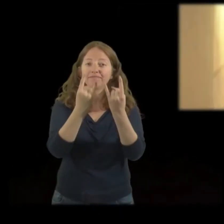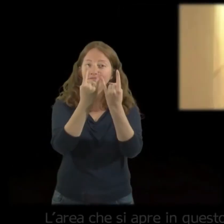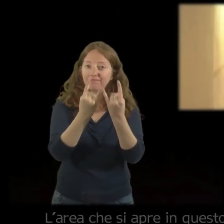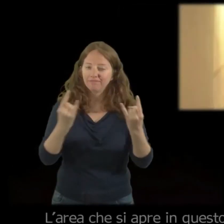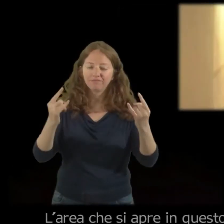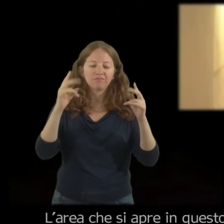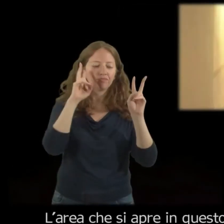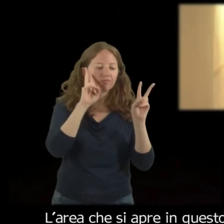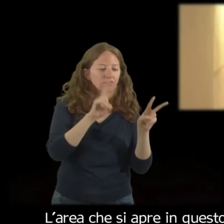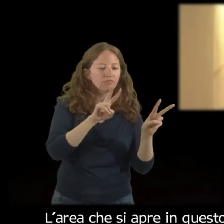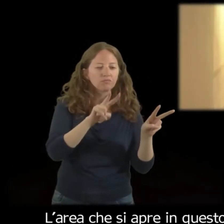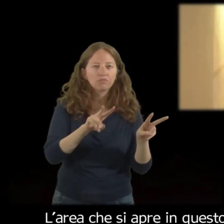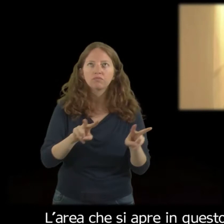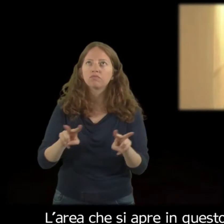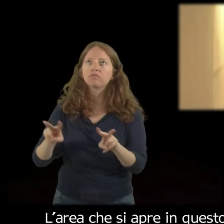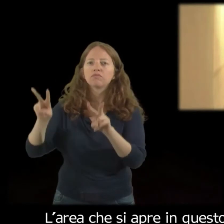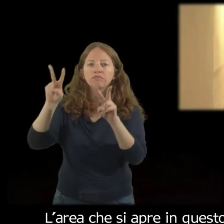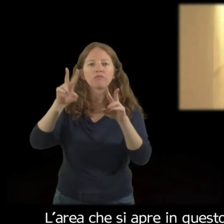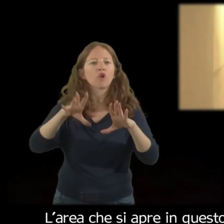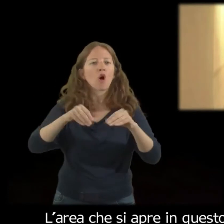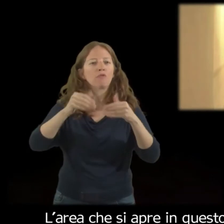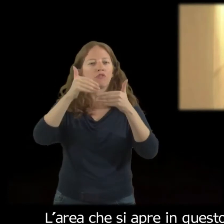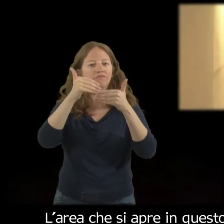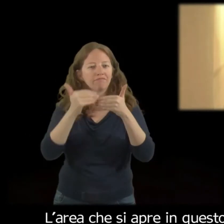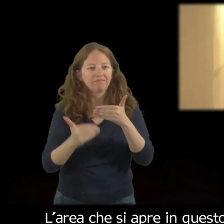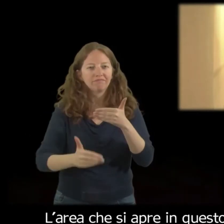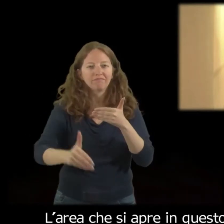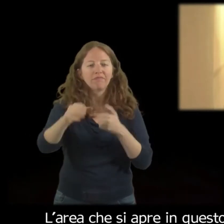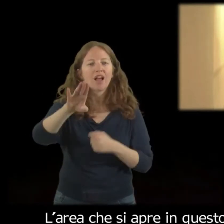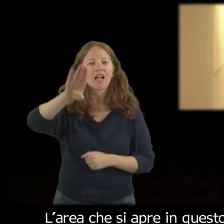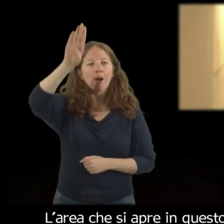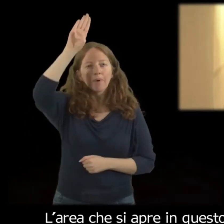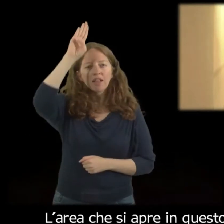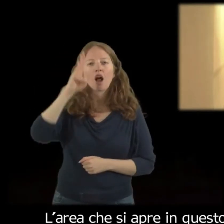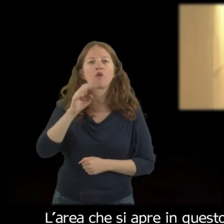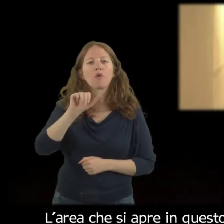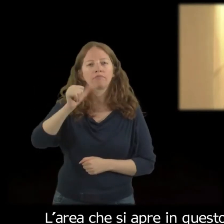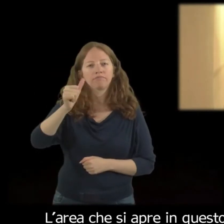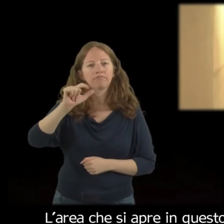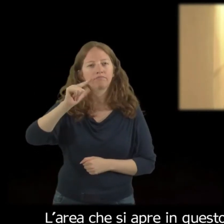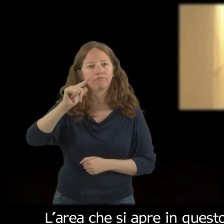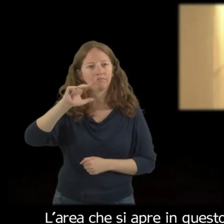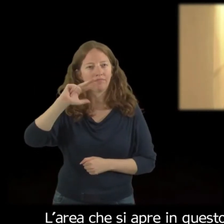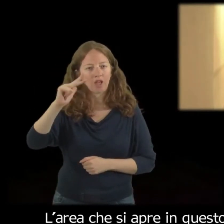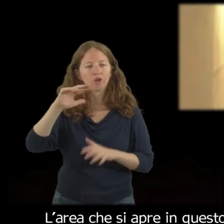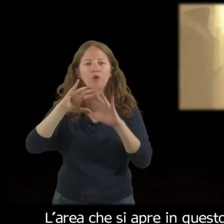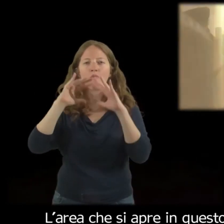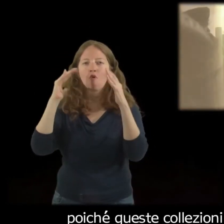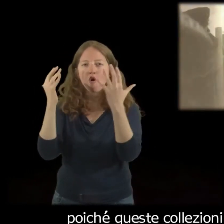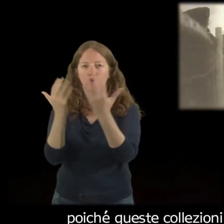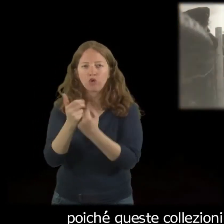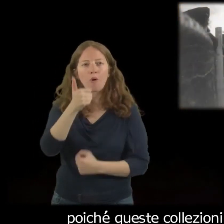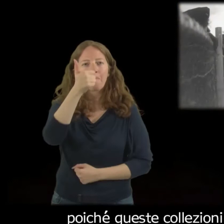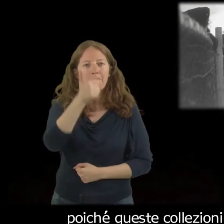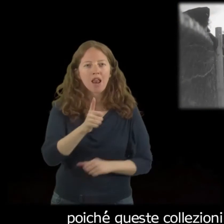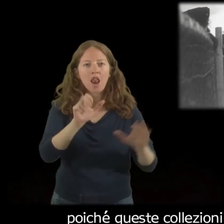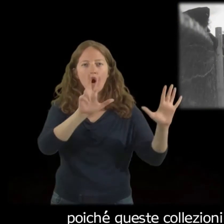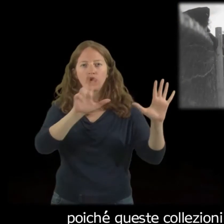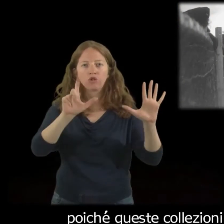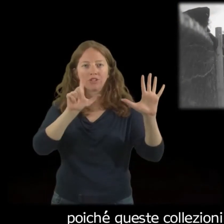L'area che si apre in questo spazio del bastione ci permette di tornare al mare e al capitano d'Albertis, poiché queste collezioni che provengono